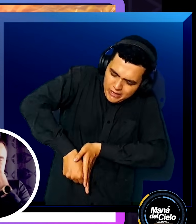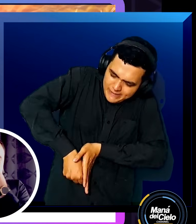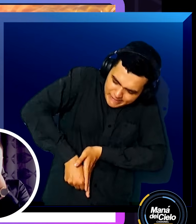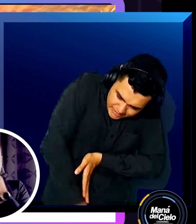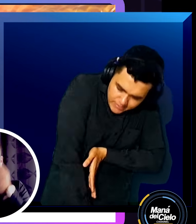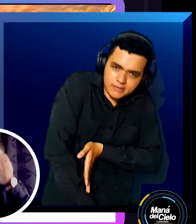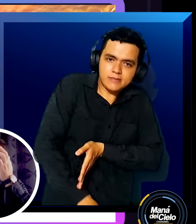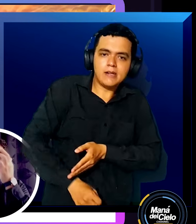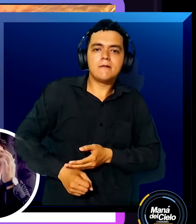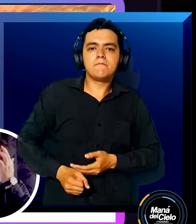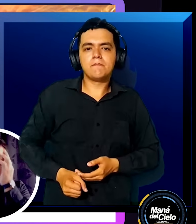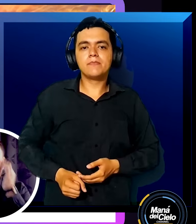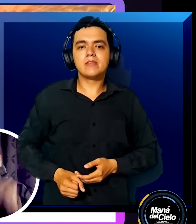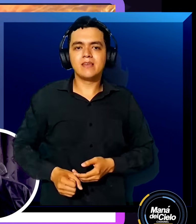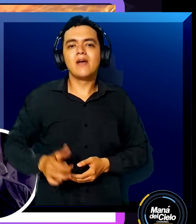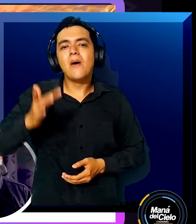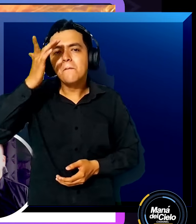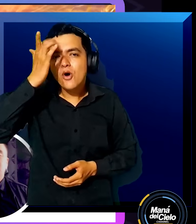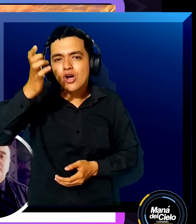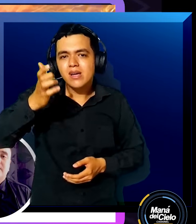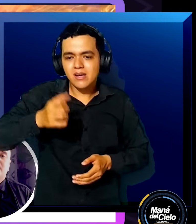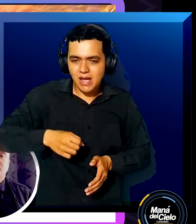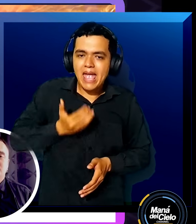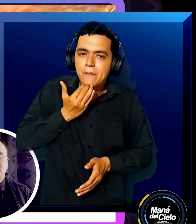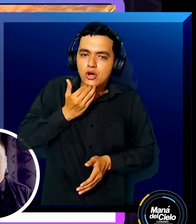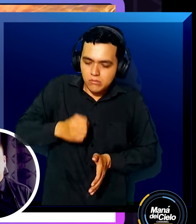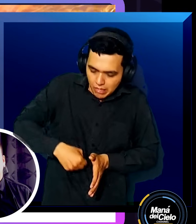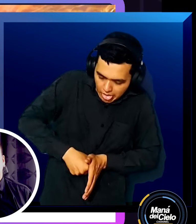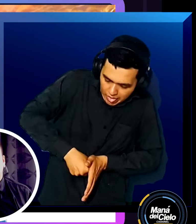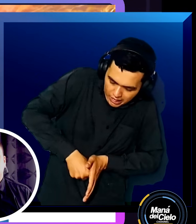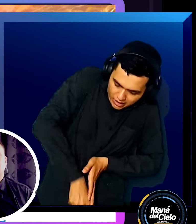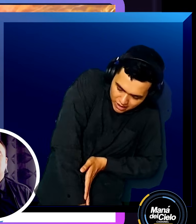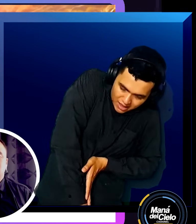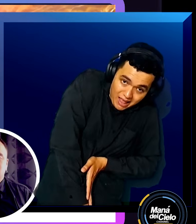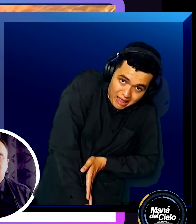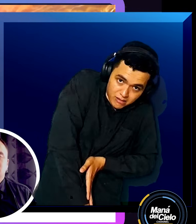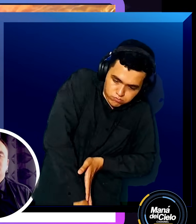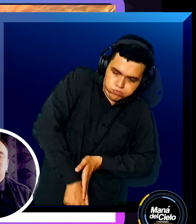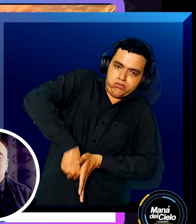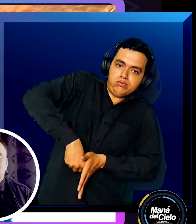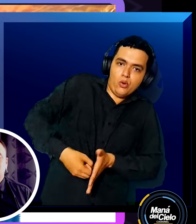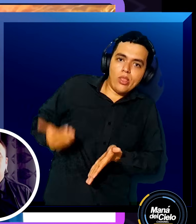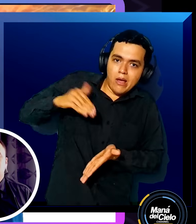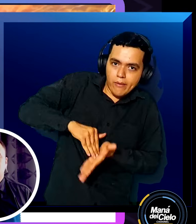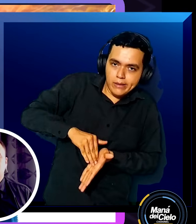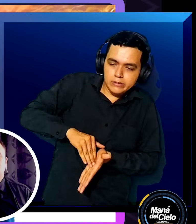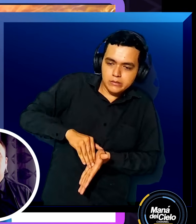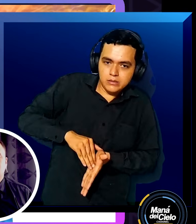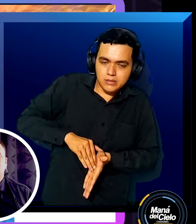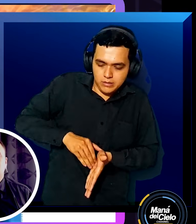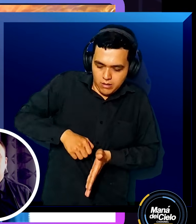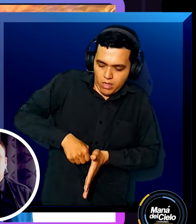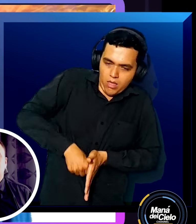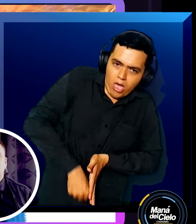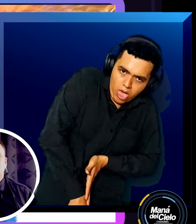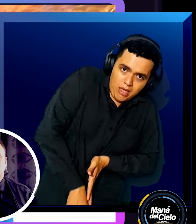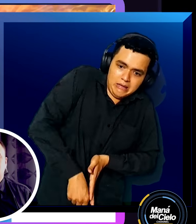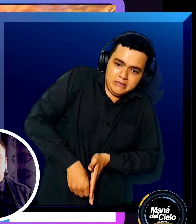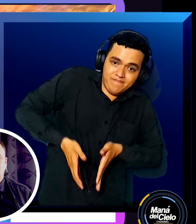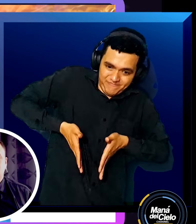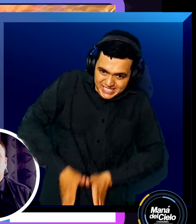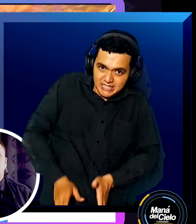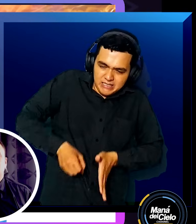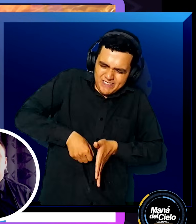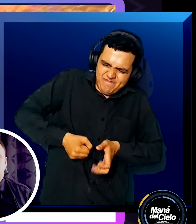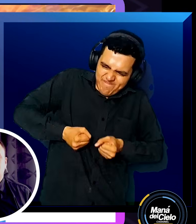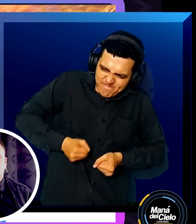¡Ay, hagamos fiesta! ¡Qué criatura tan bella! Lo duro y lo doloroso es el proceso. Es el